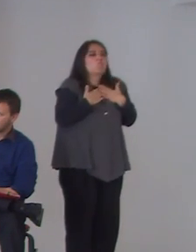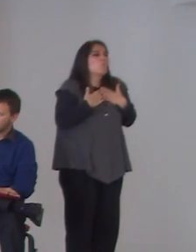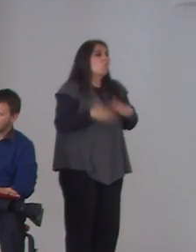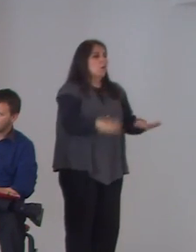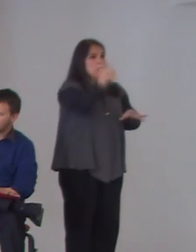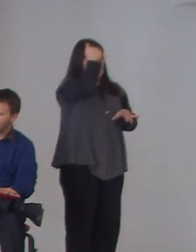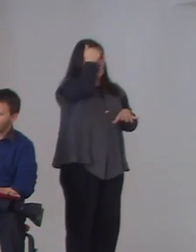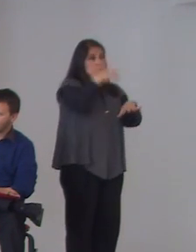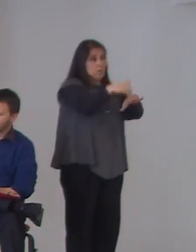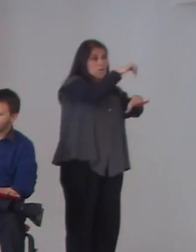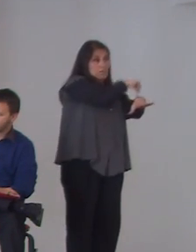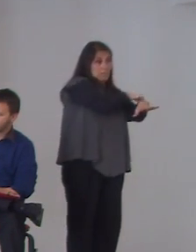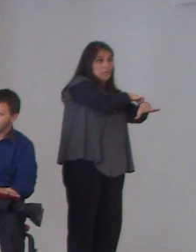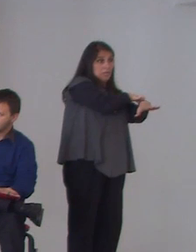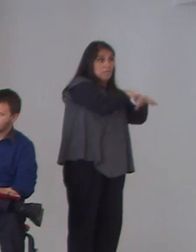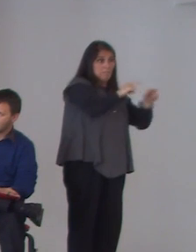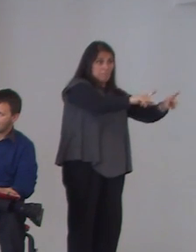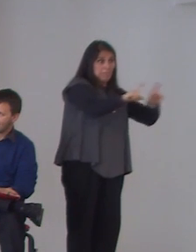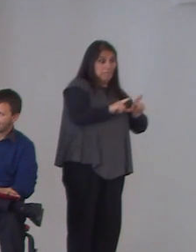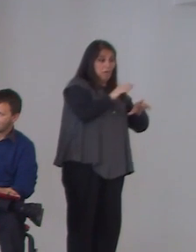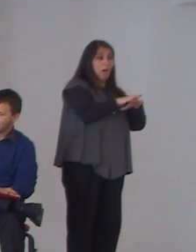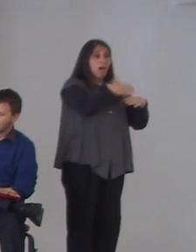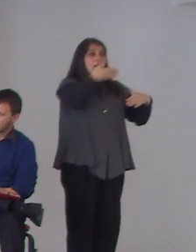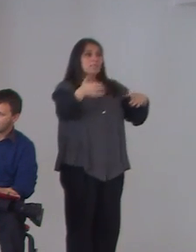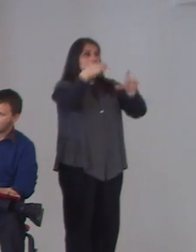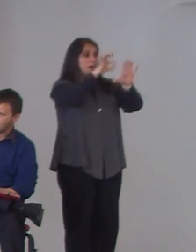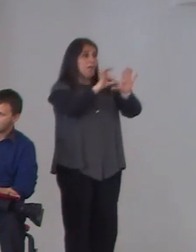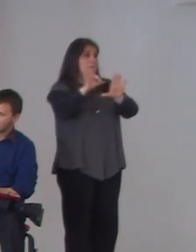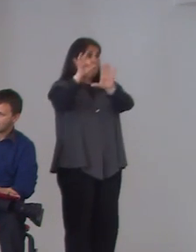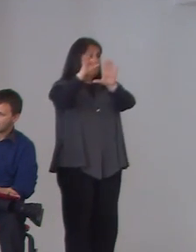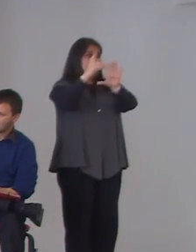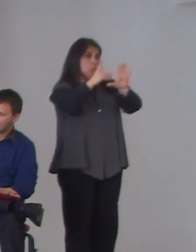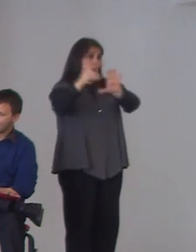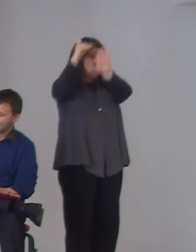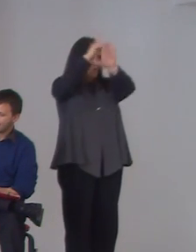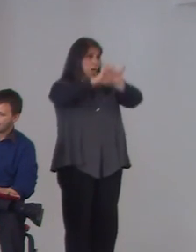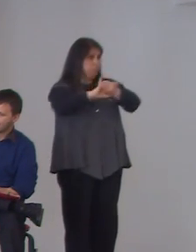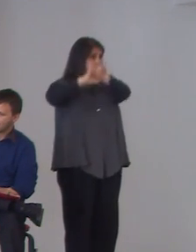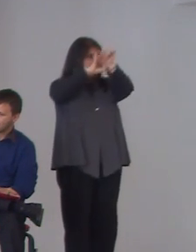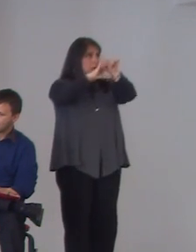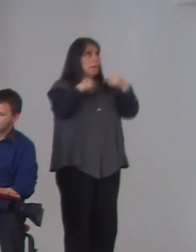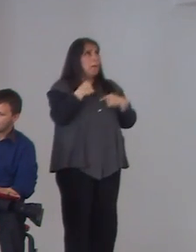el pregrado hasta el doctorado, para pensarnos a nosotros mismos y para